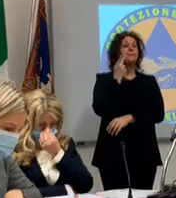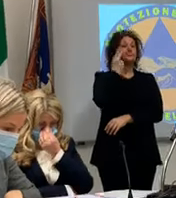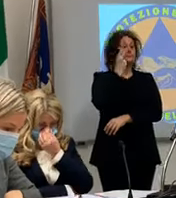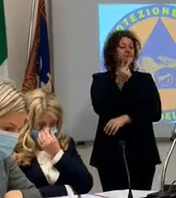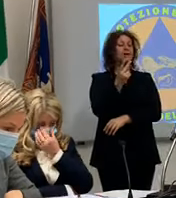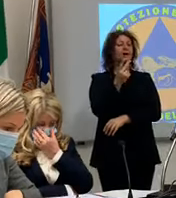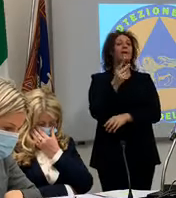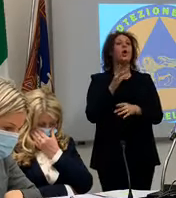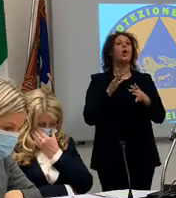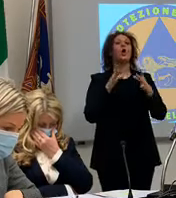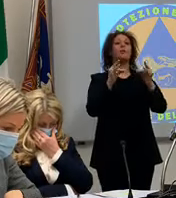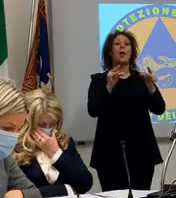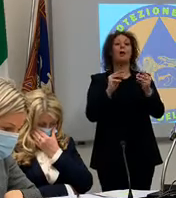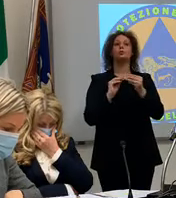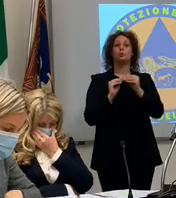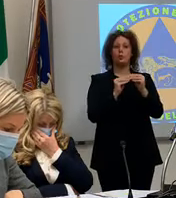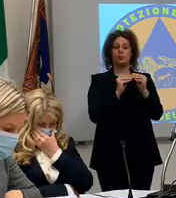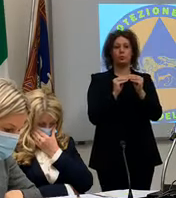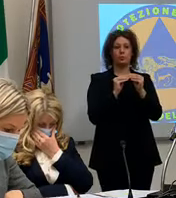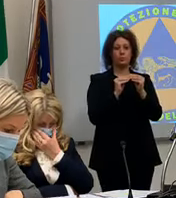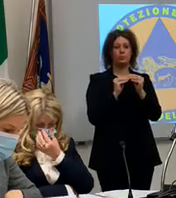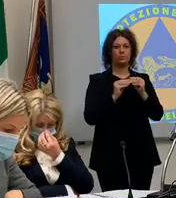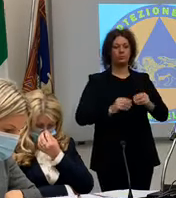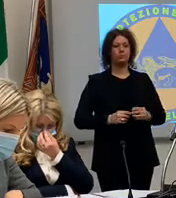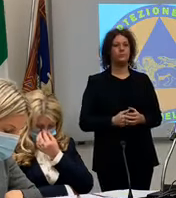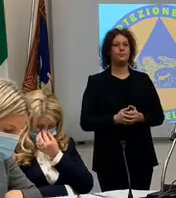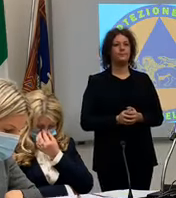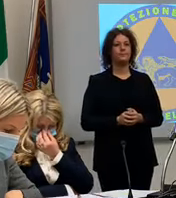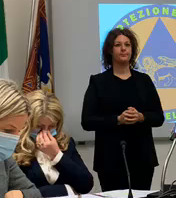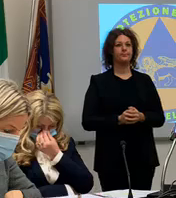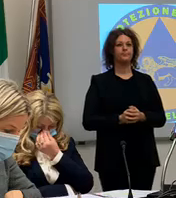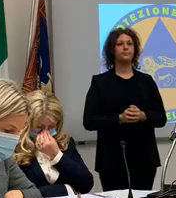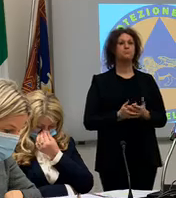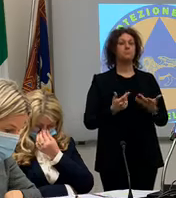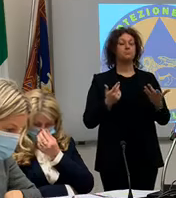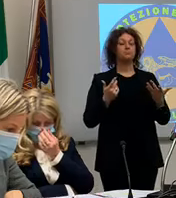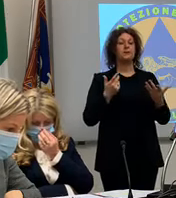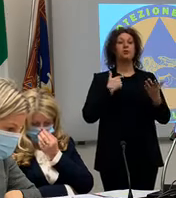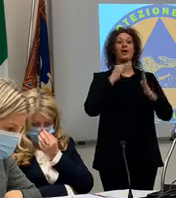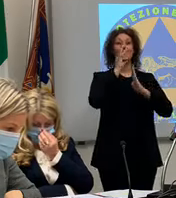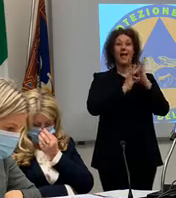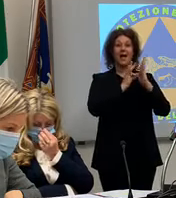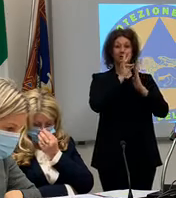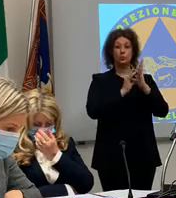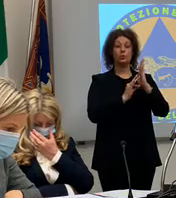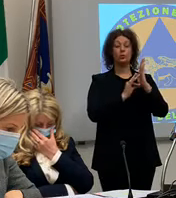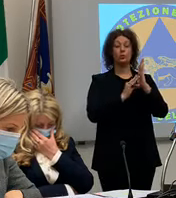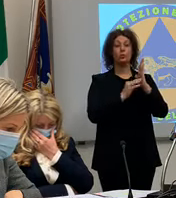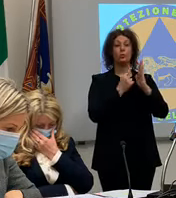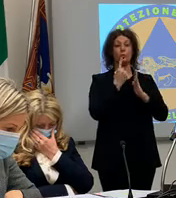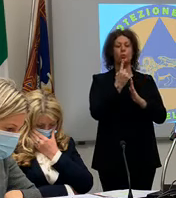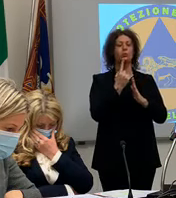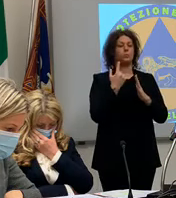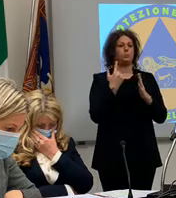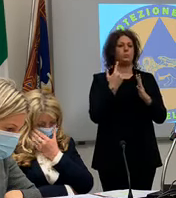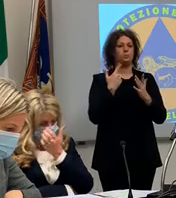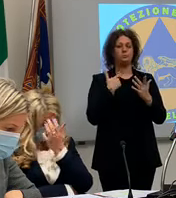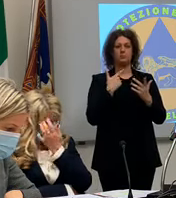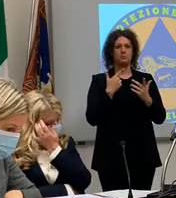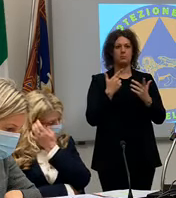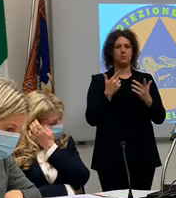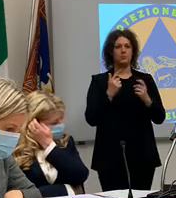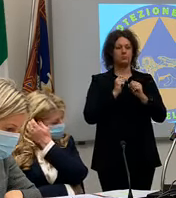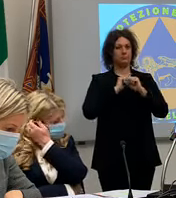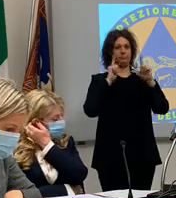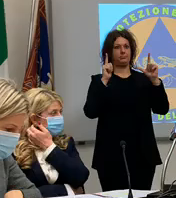un dato importante io non voglio dire perché giusto è un è un dato che mi ha detto che è sorprendente rispetto alla mortalità e al